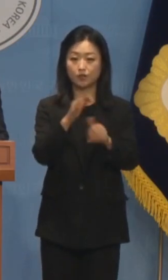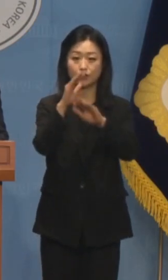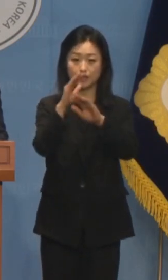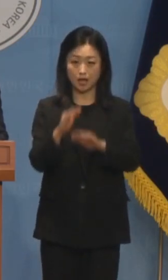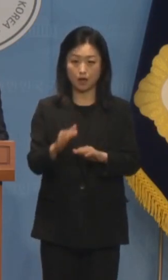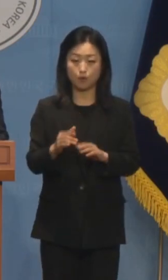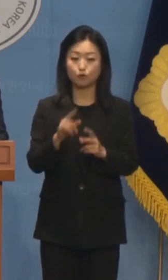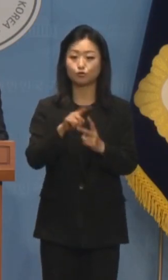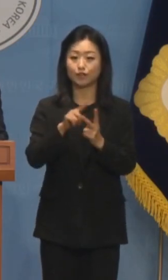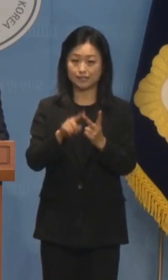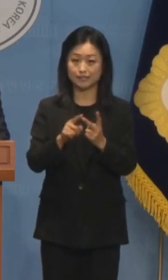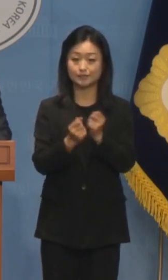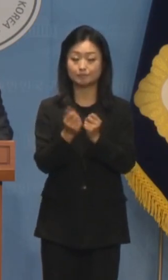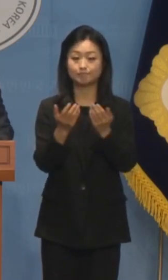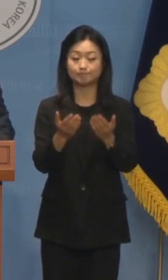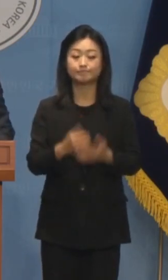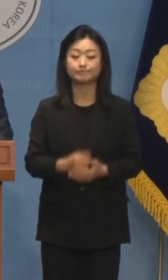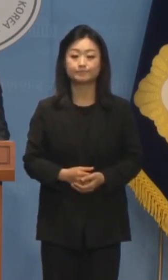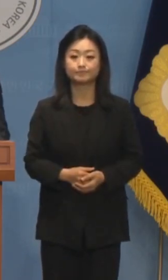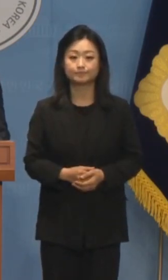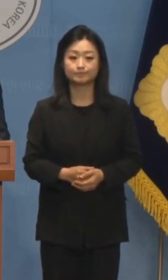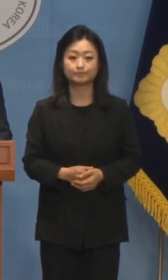가지 말씀을 드리도록 하겠습니다.